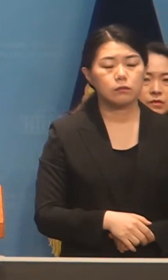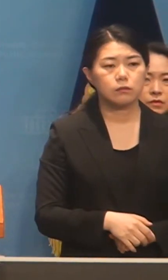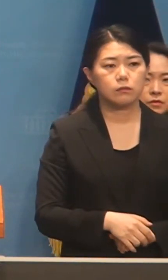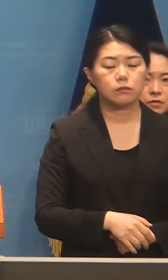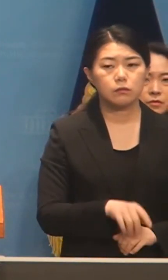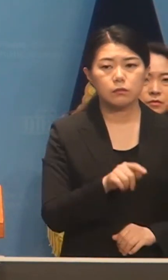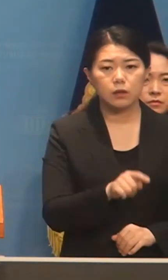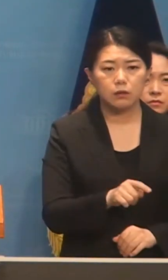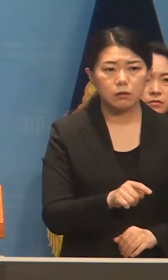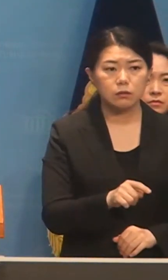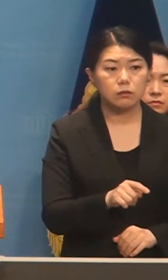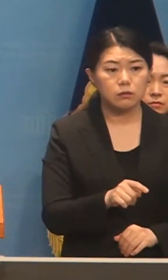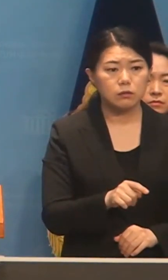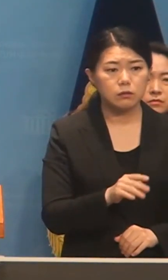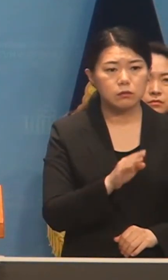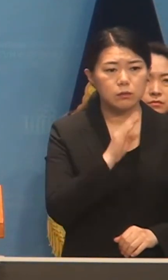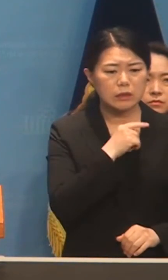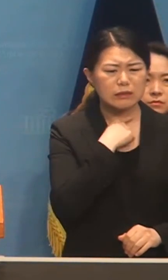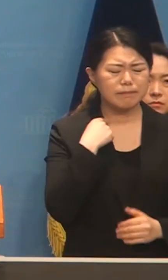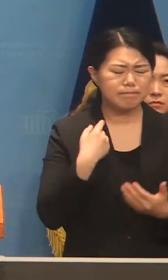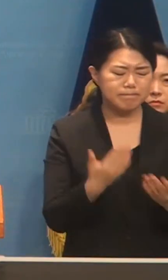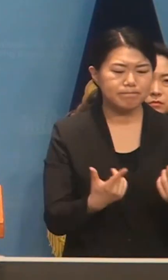이것은 순직입니다.